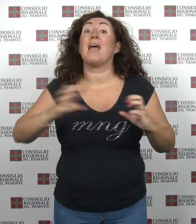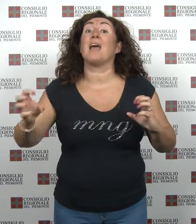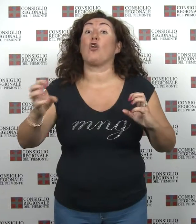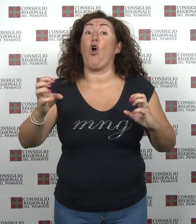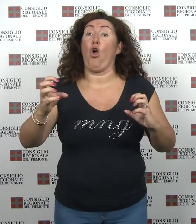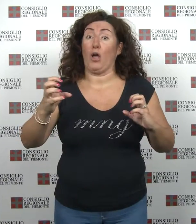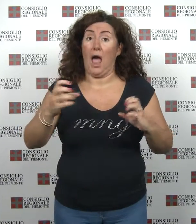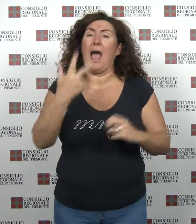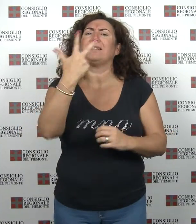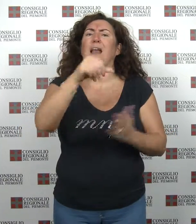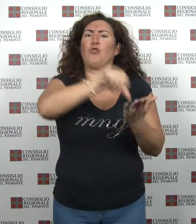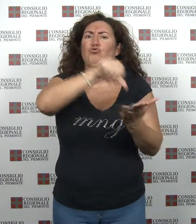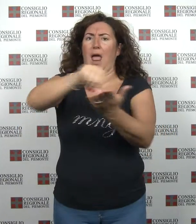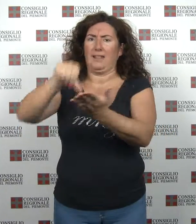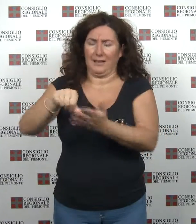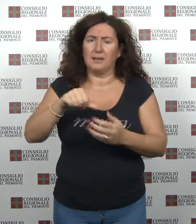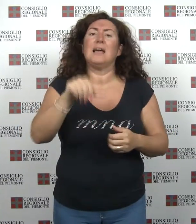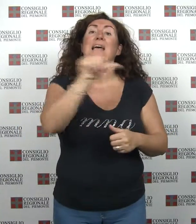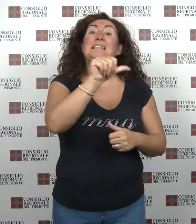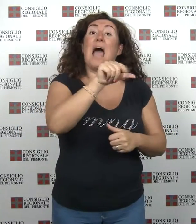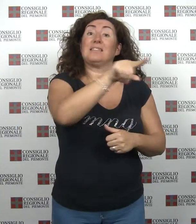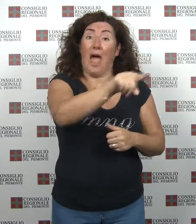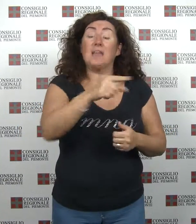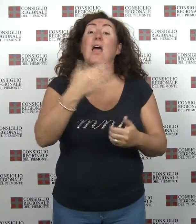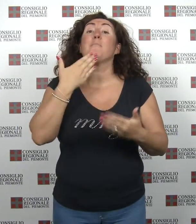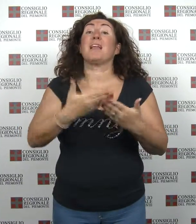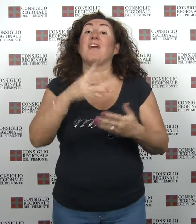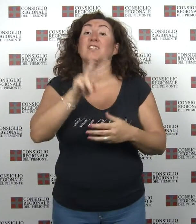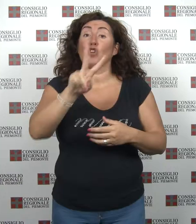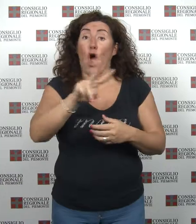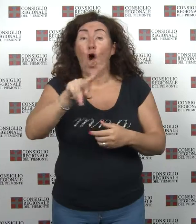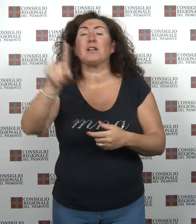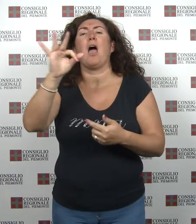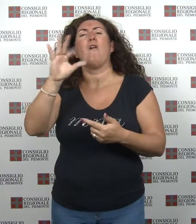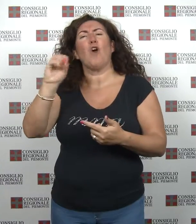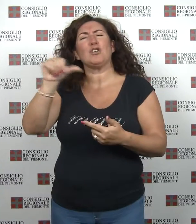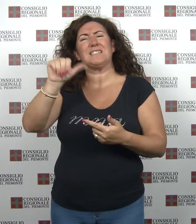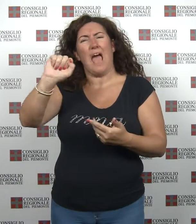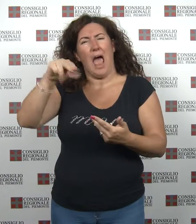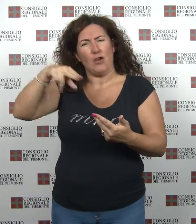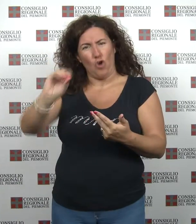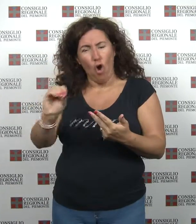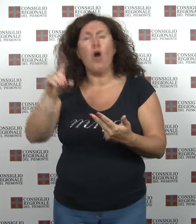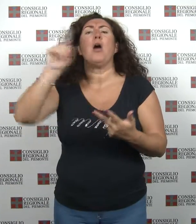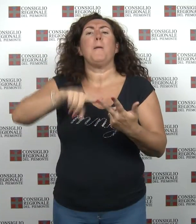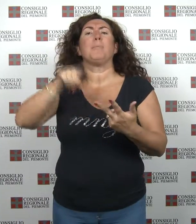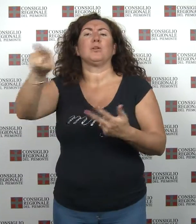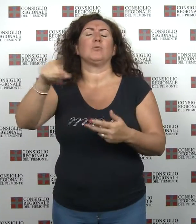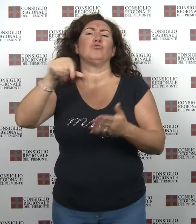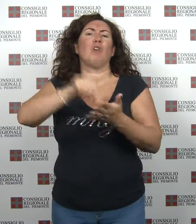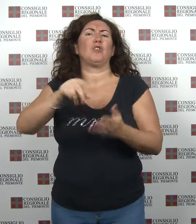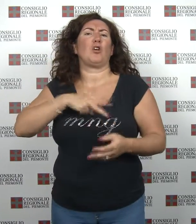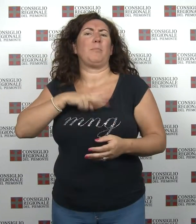3 centri pubblici: gli ospedali Sant'Anna e Maria Vittoria di Torino, l'ospedale di Fossano e un centro privato, il Promea di Torino.